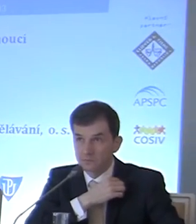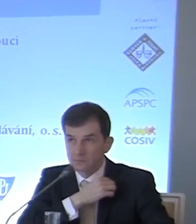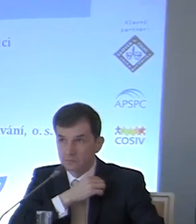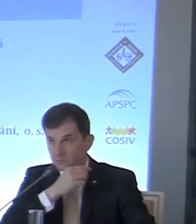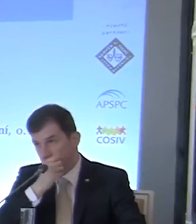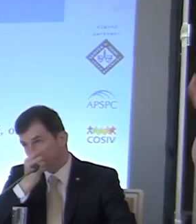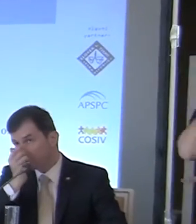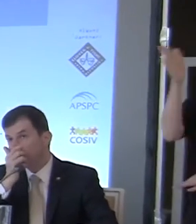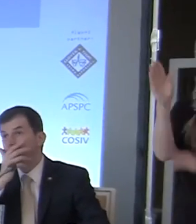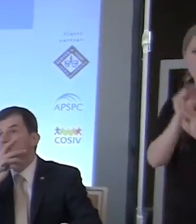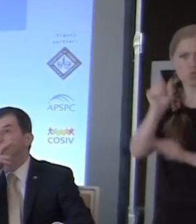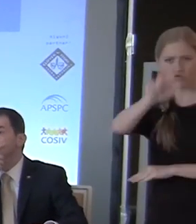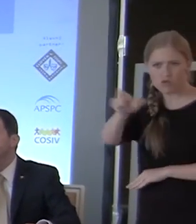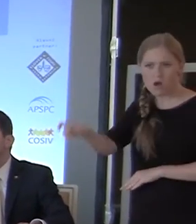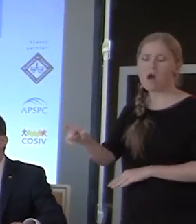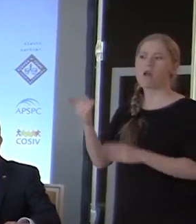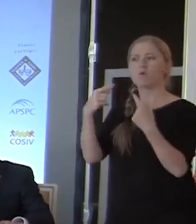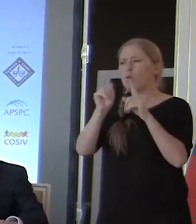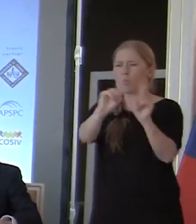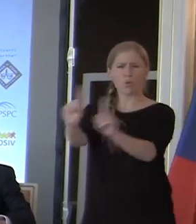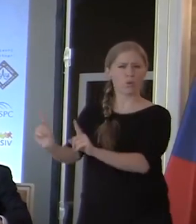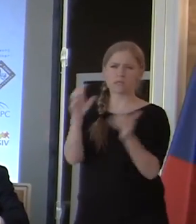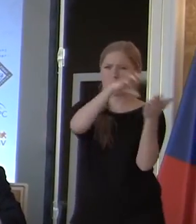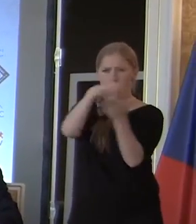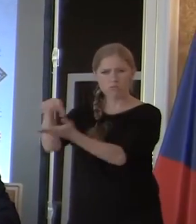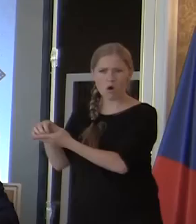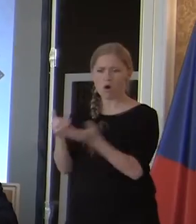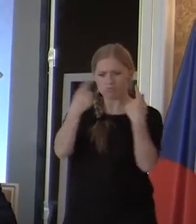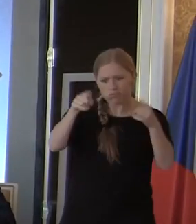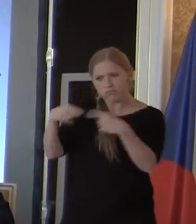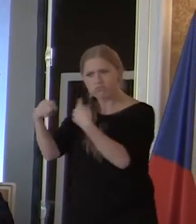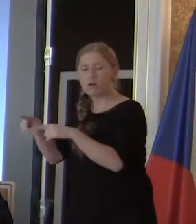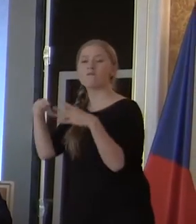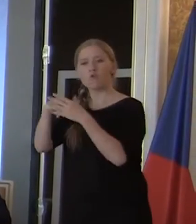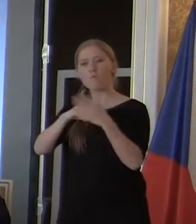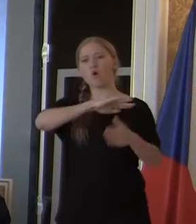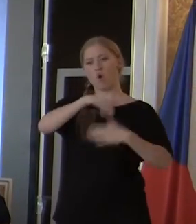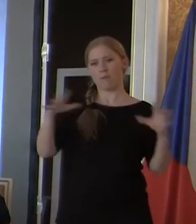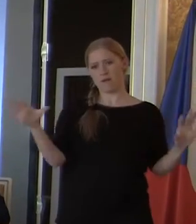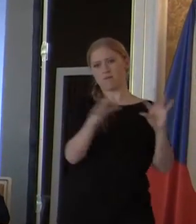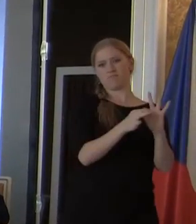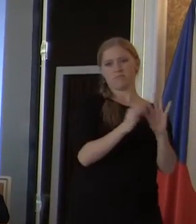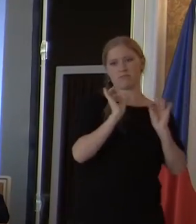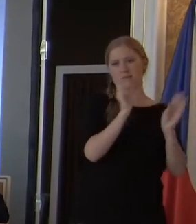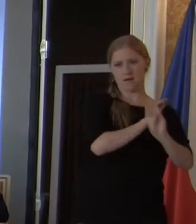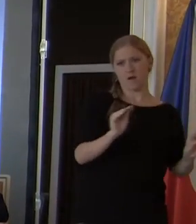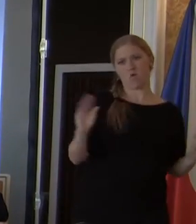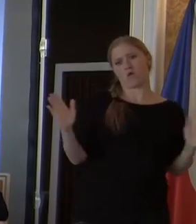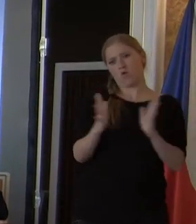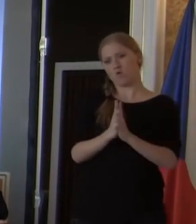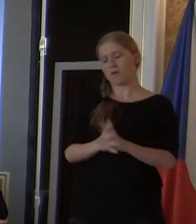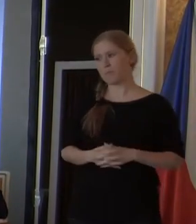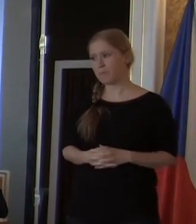přípravy budoucích učitelů jednotlivých oborů v kombinaci se speciální pedagogikou, což